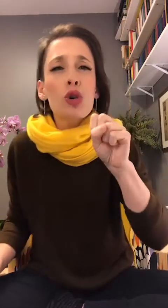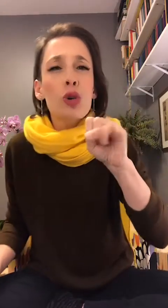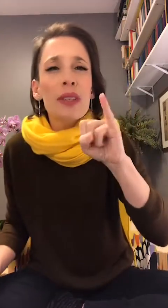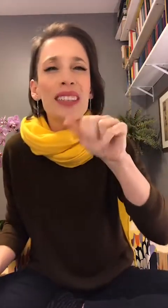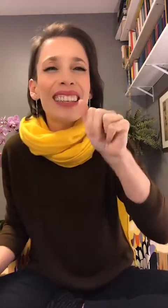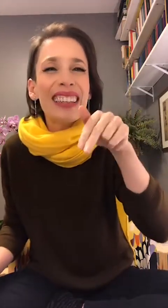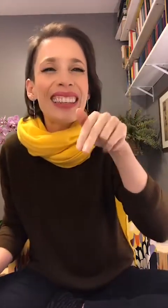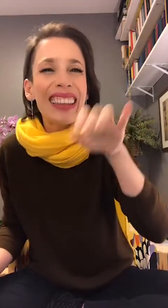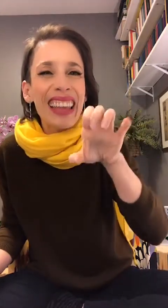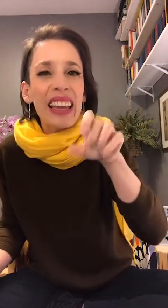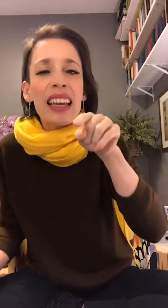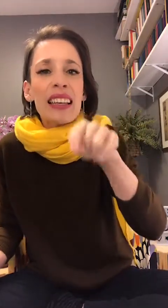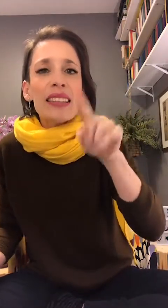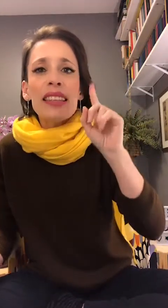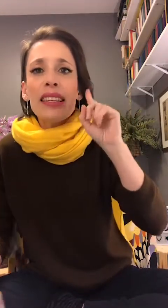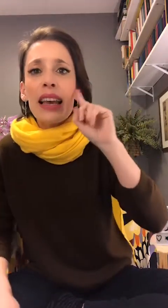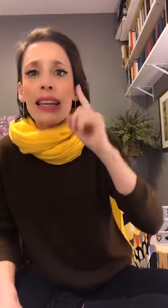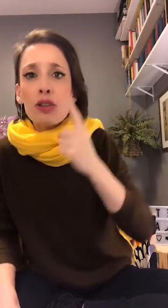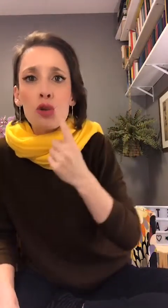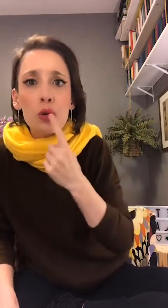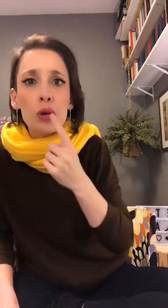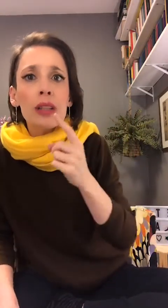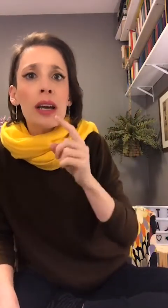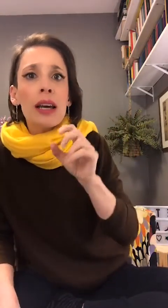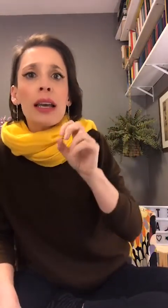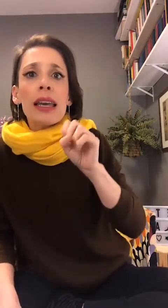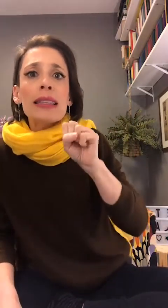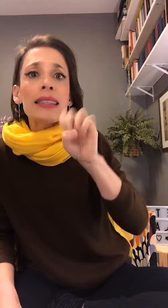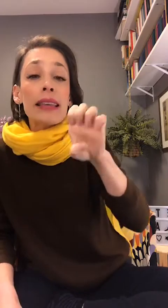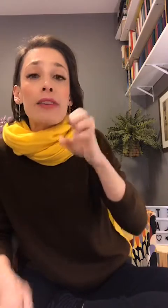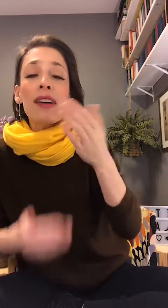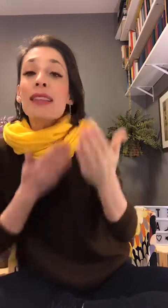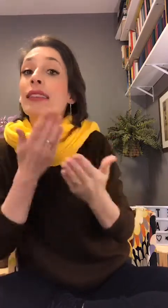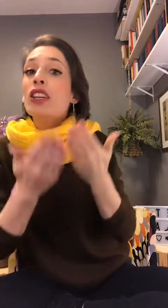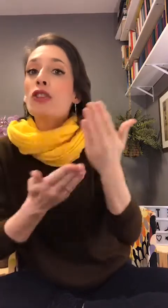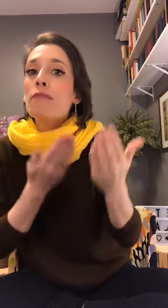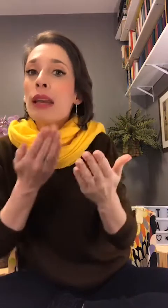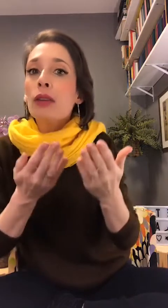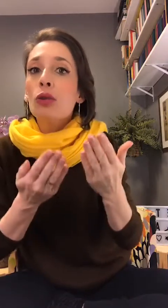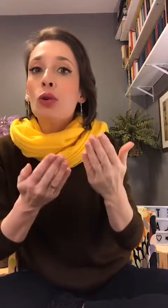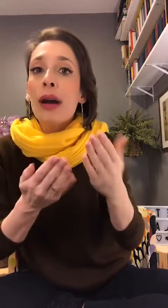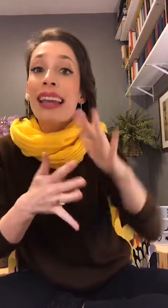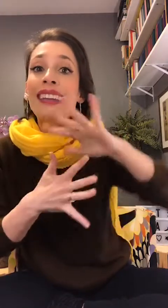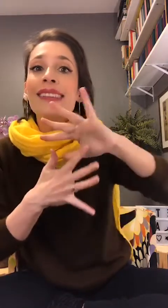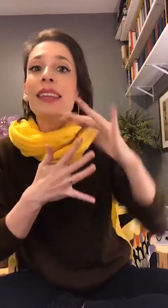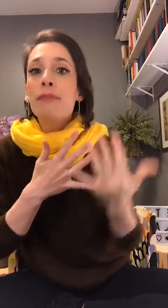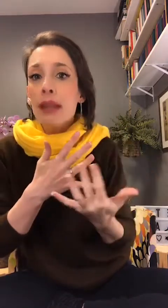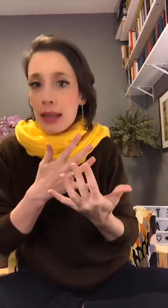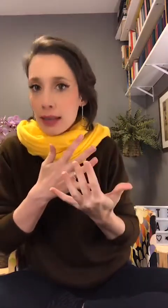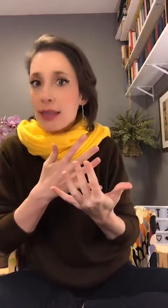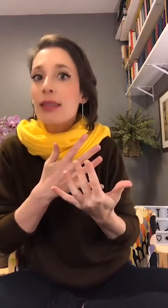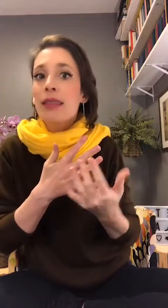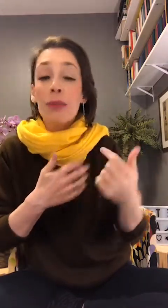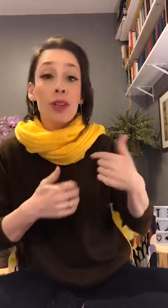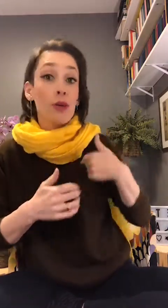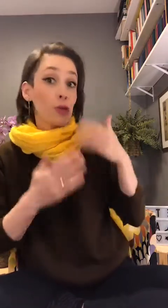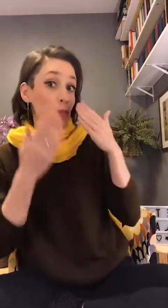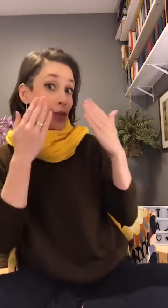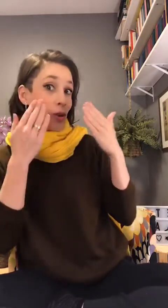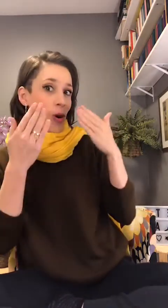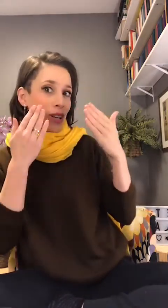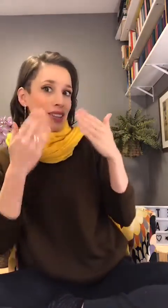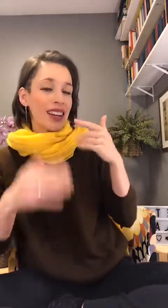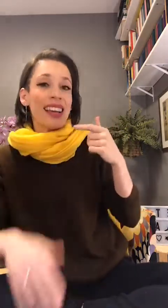psicóloga Josiane, se ela é surda e se faz atendimento em Libras, né? Porque